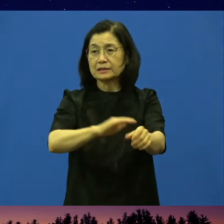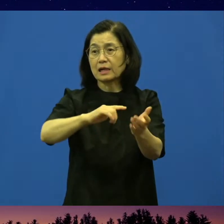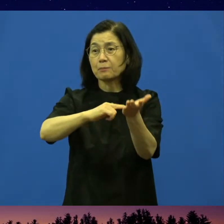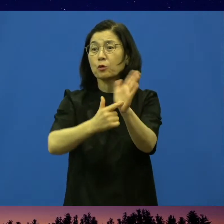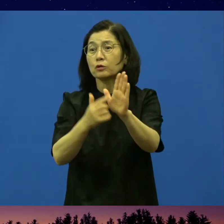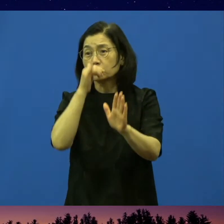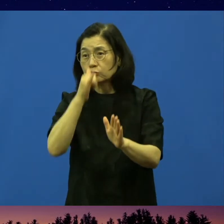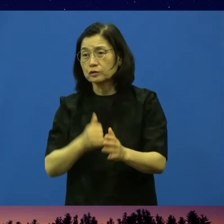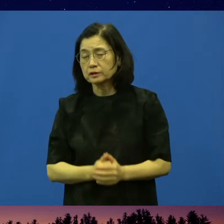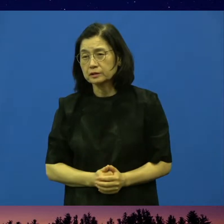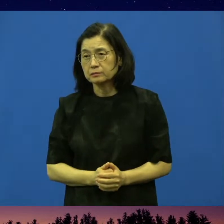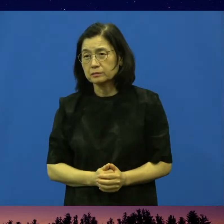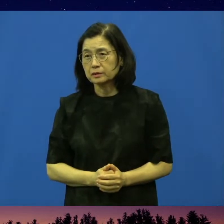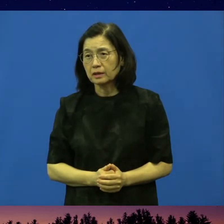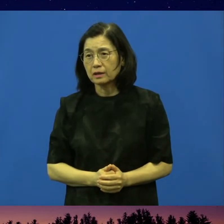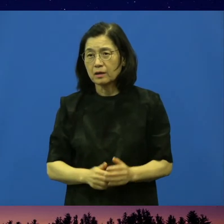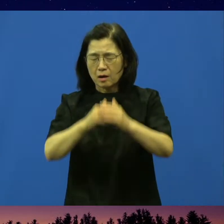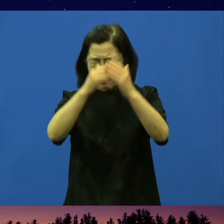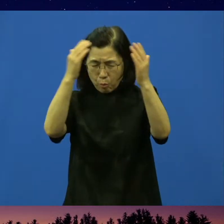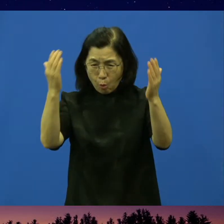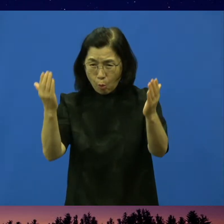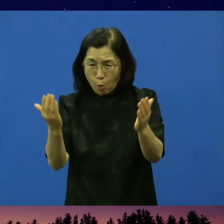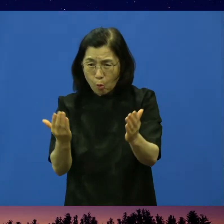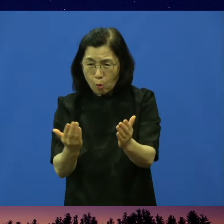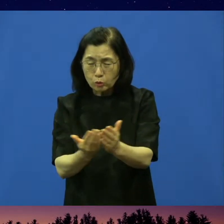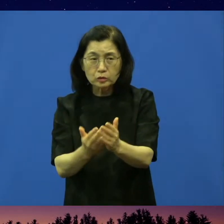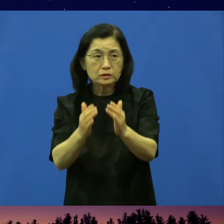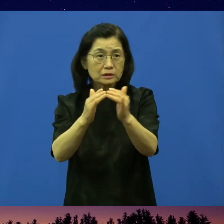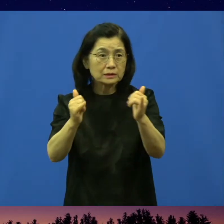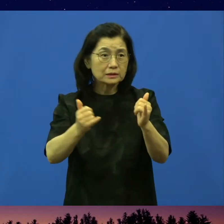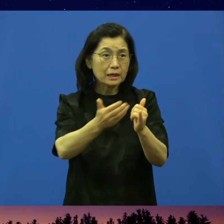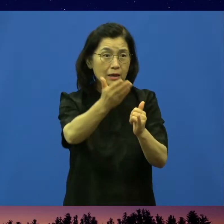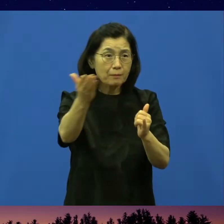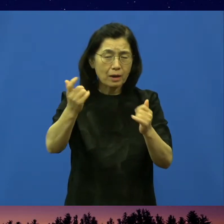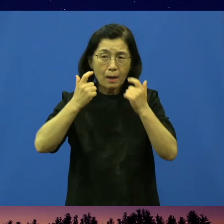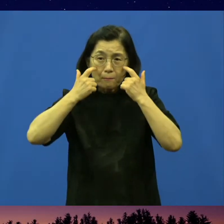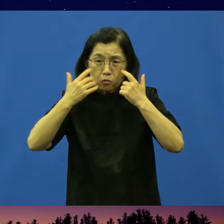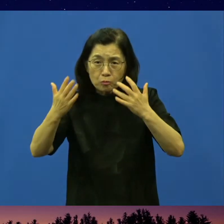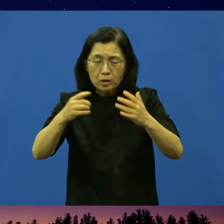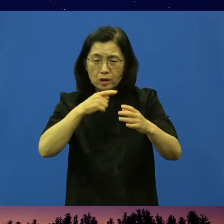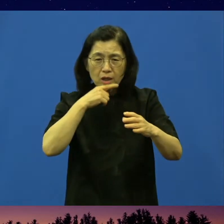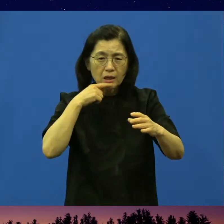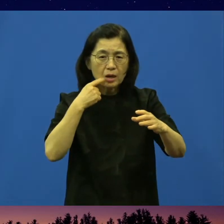여러분 우리 모두에게도 홍해 사건이 분명히 있을 거예요. 그죠? 네.